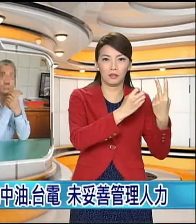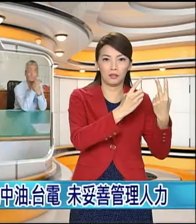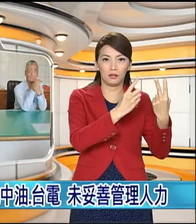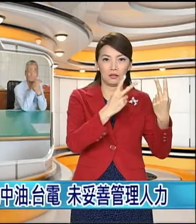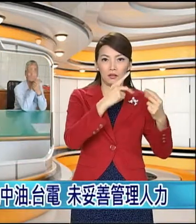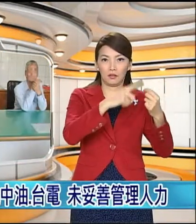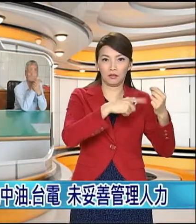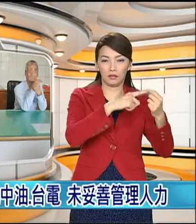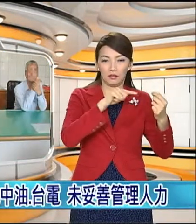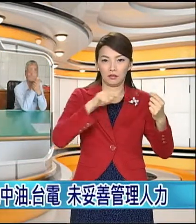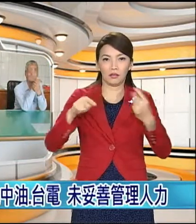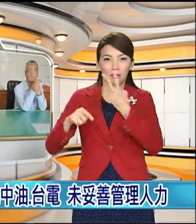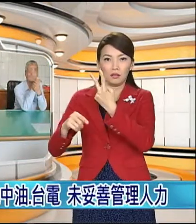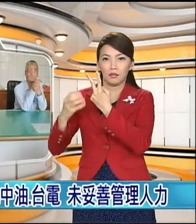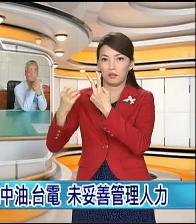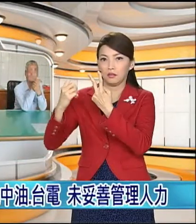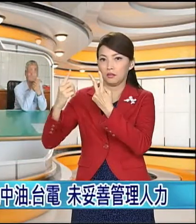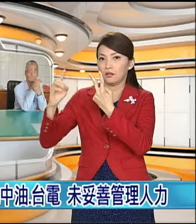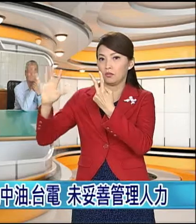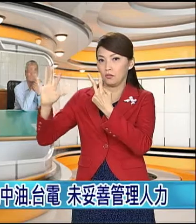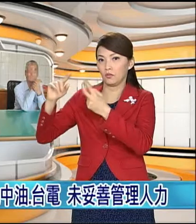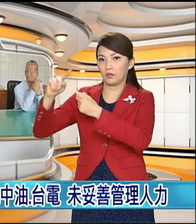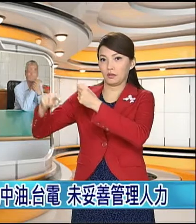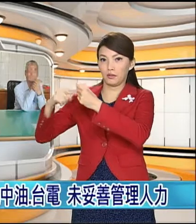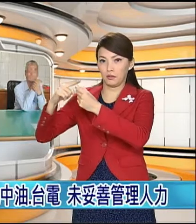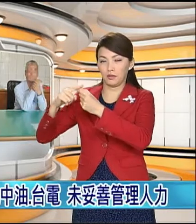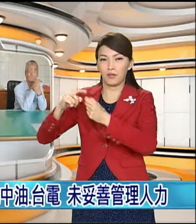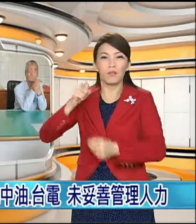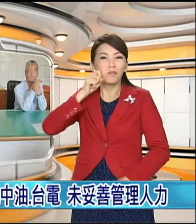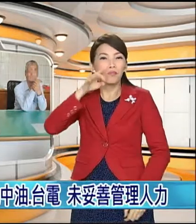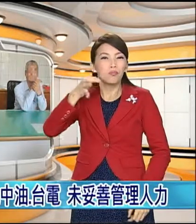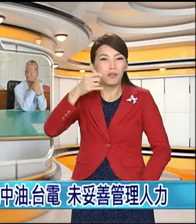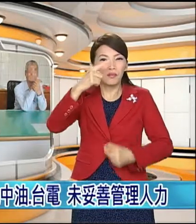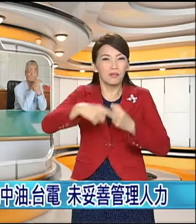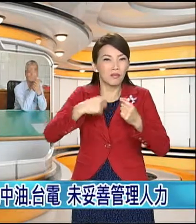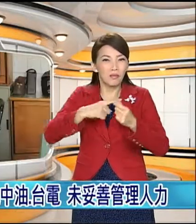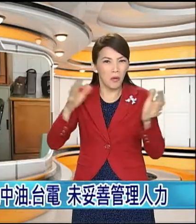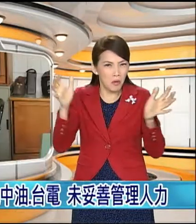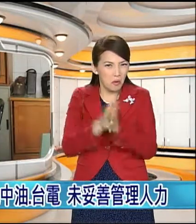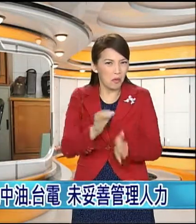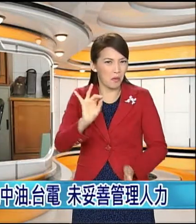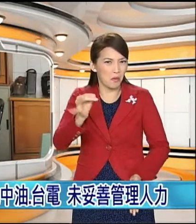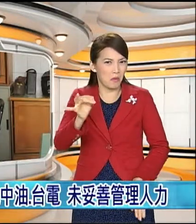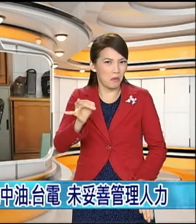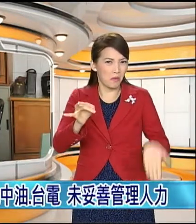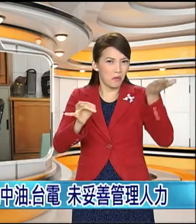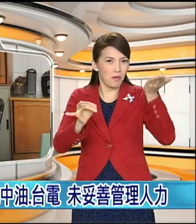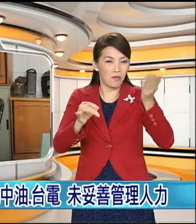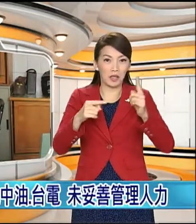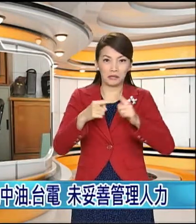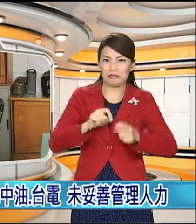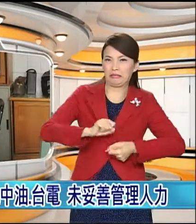2012年到2015年间，年薪破百万的人数还是不断的增